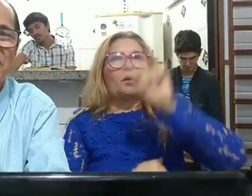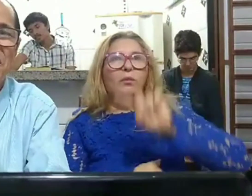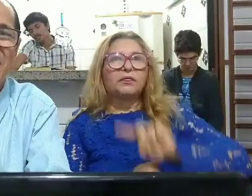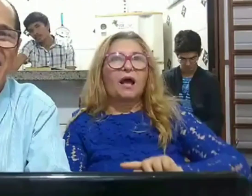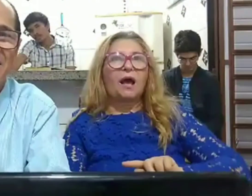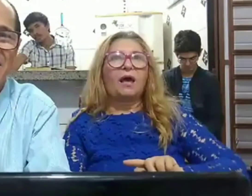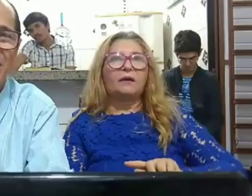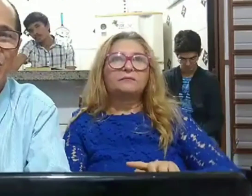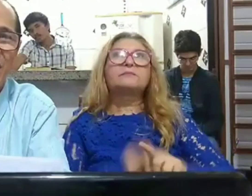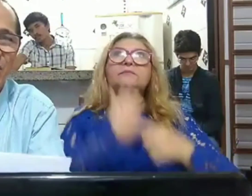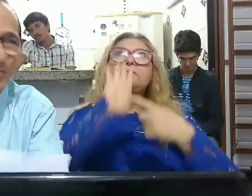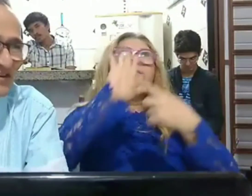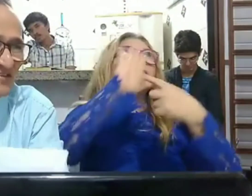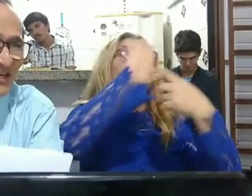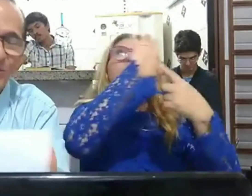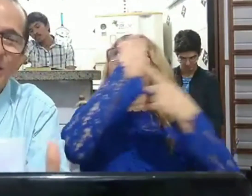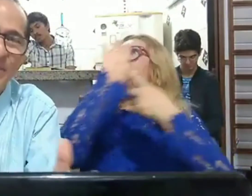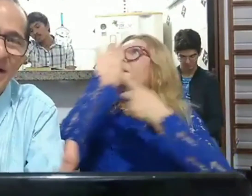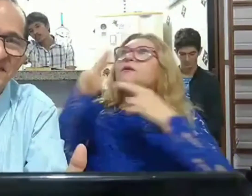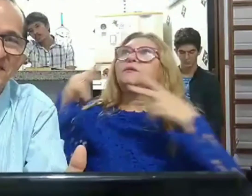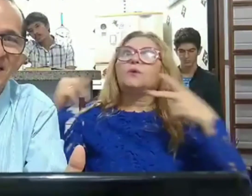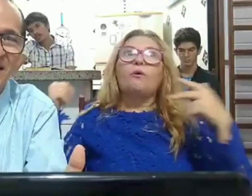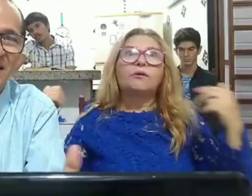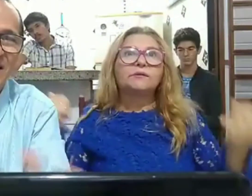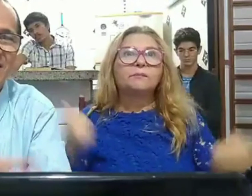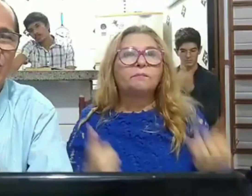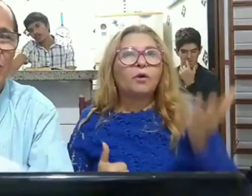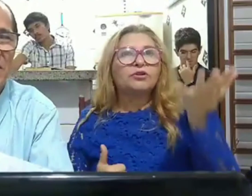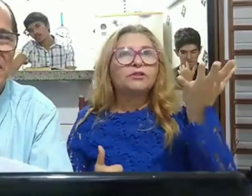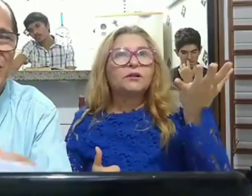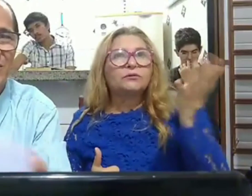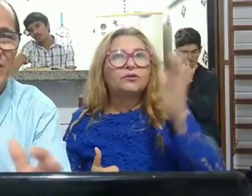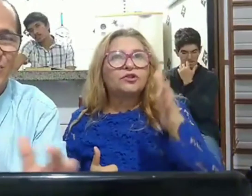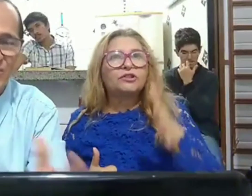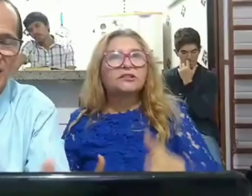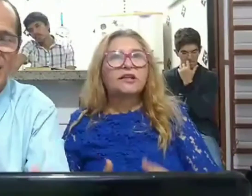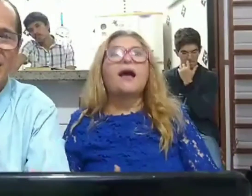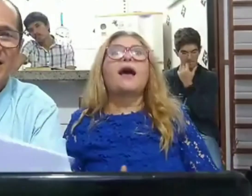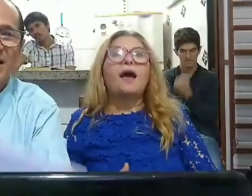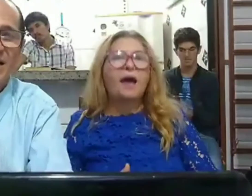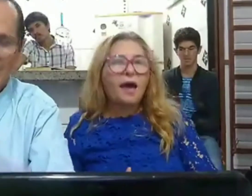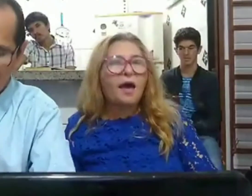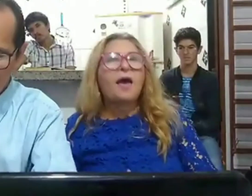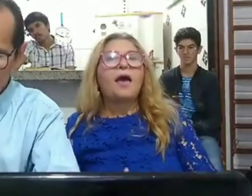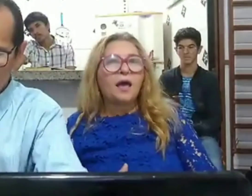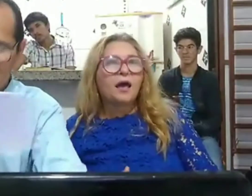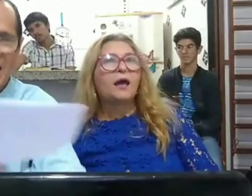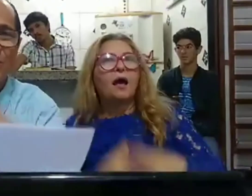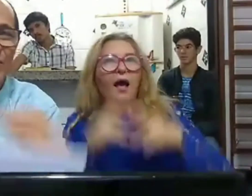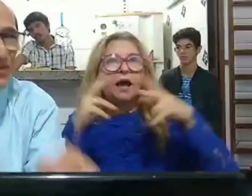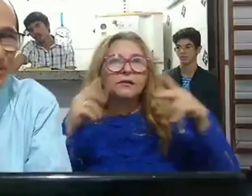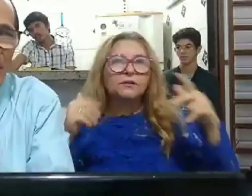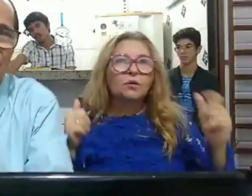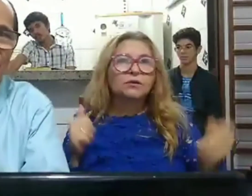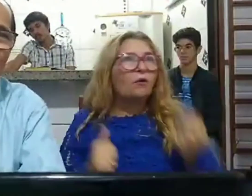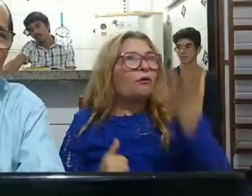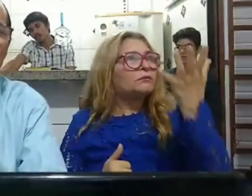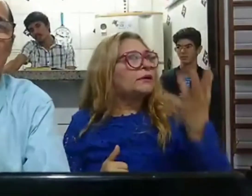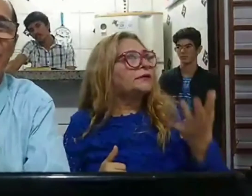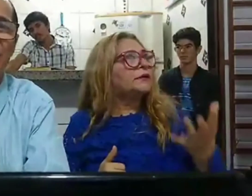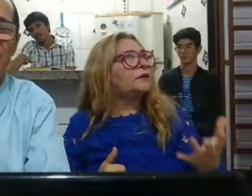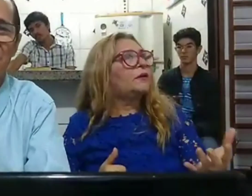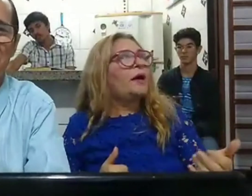Os sinais estão começando a aparecer, já estão começando a demonstrar que isso está muito perto. A